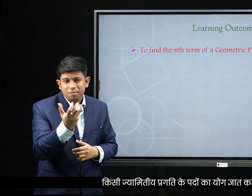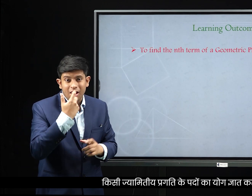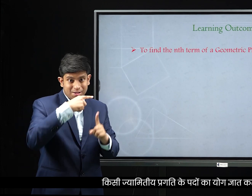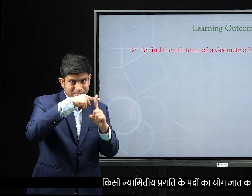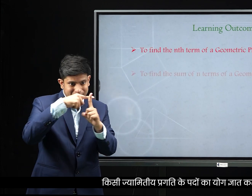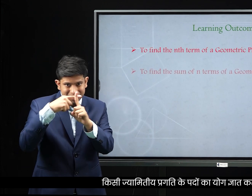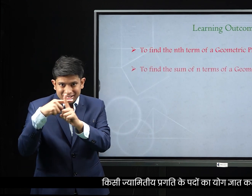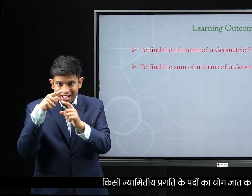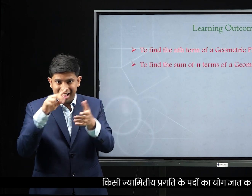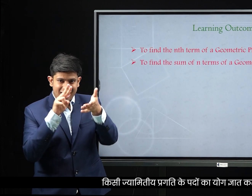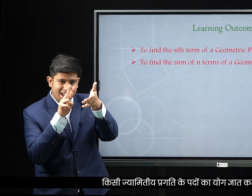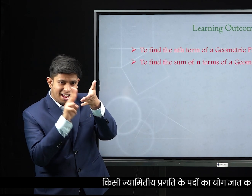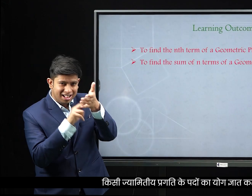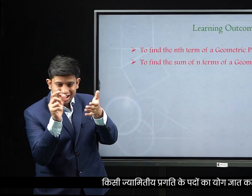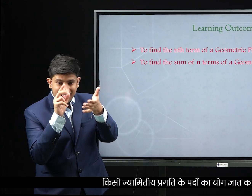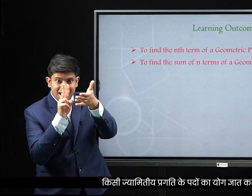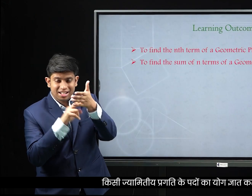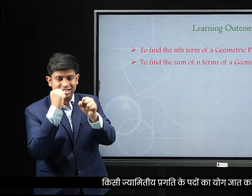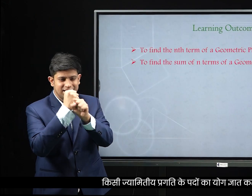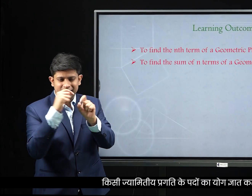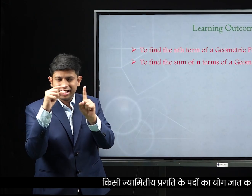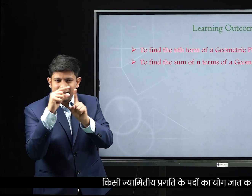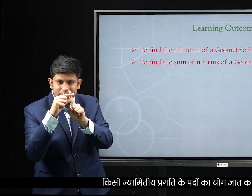किसी ज्यामितीय प्रगति के पदों का योग ज्ञात करना।